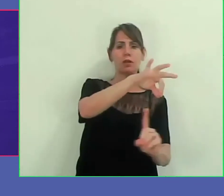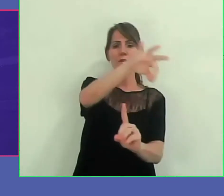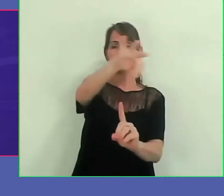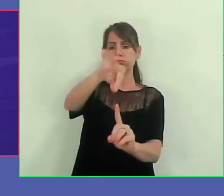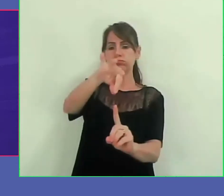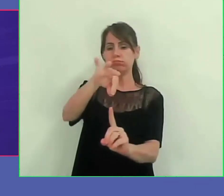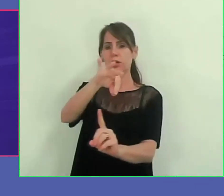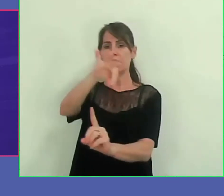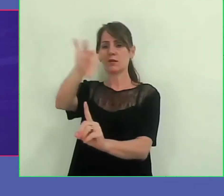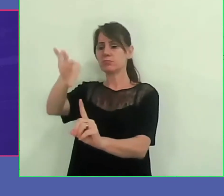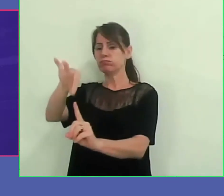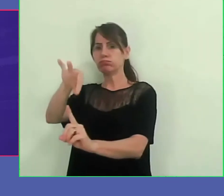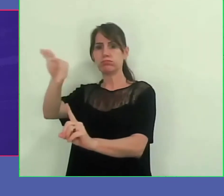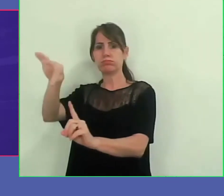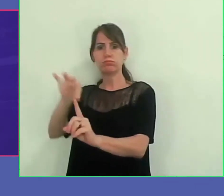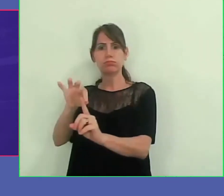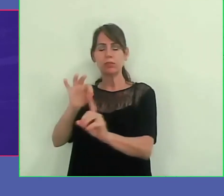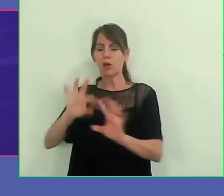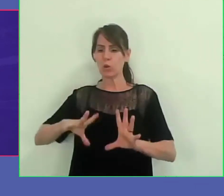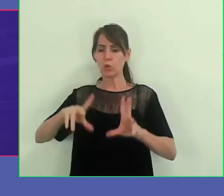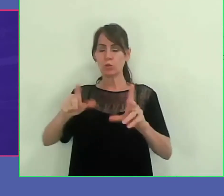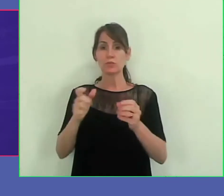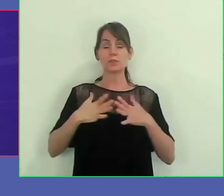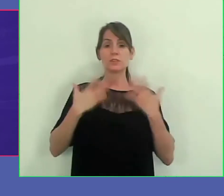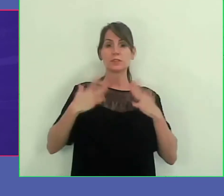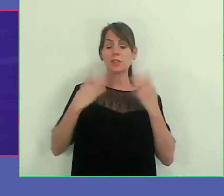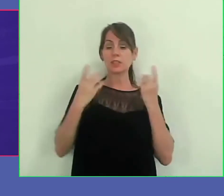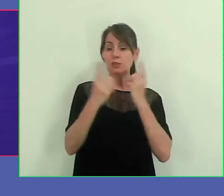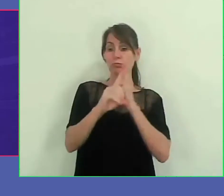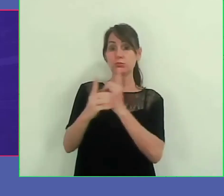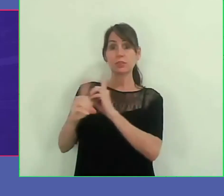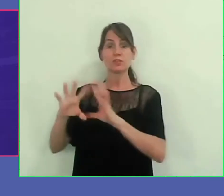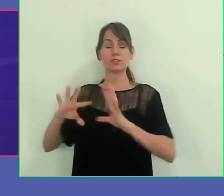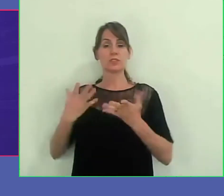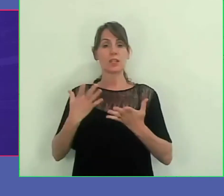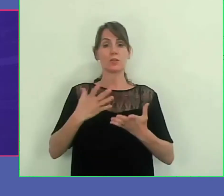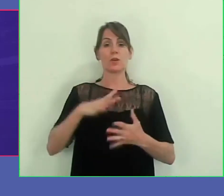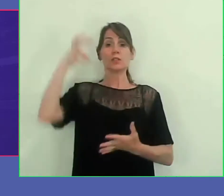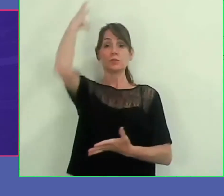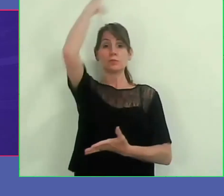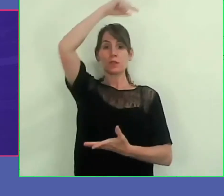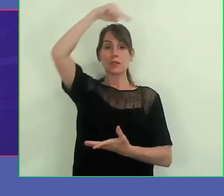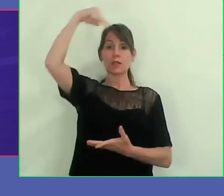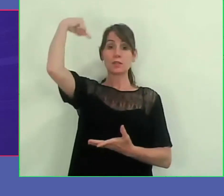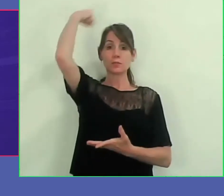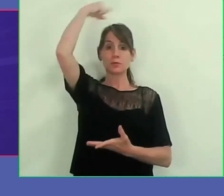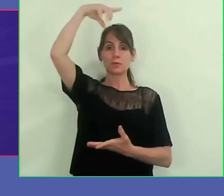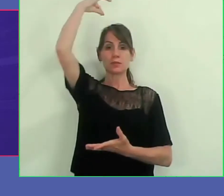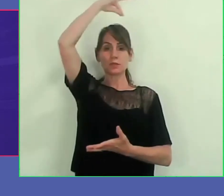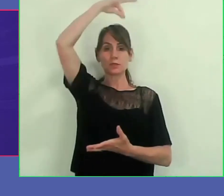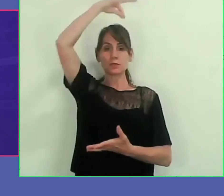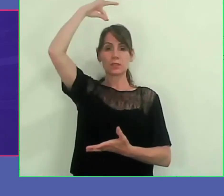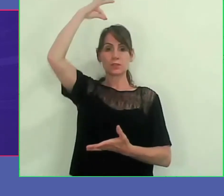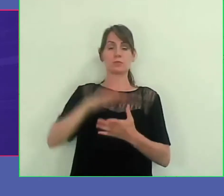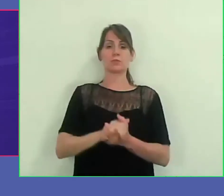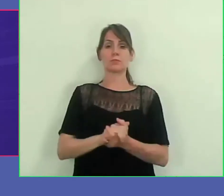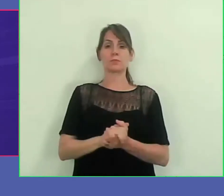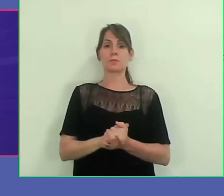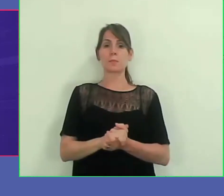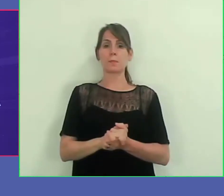ficaram cheios do Espírito Santo e passaram a falar em outras línguas, segundo o Espírito